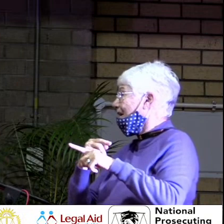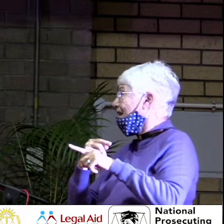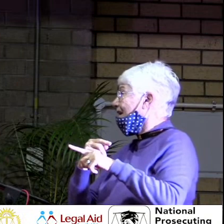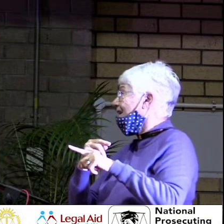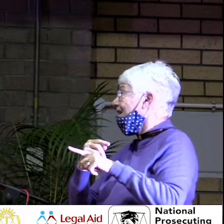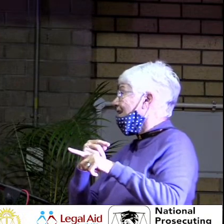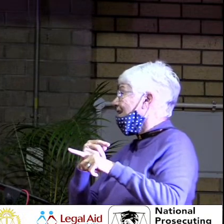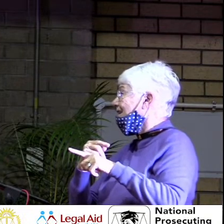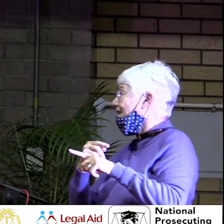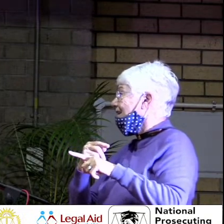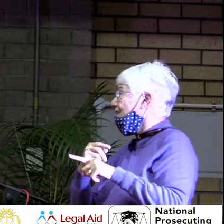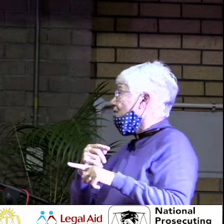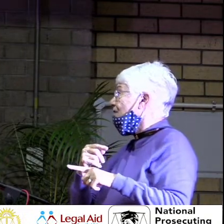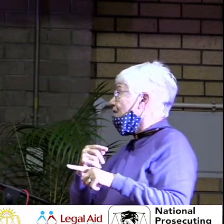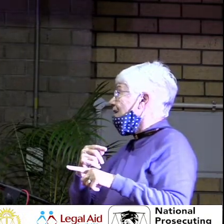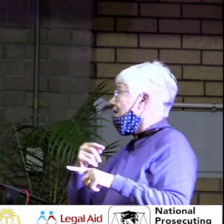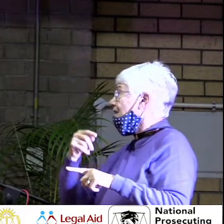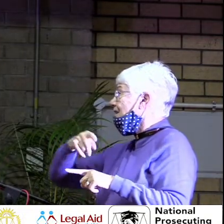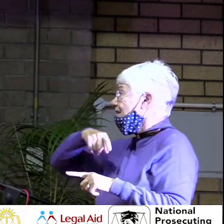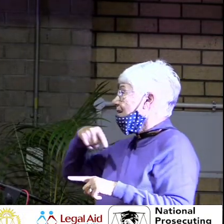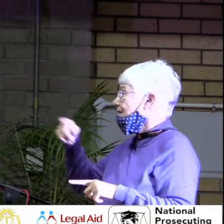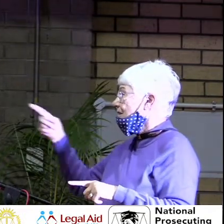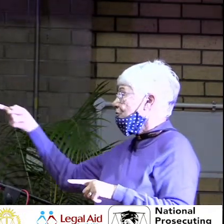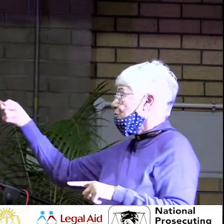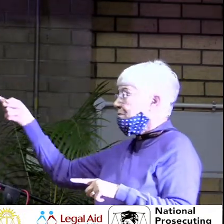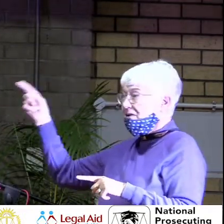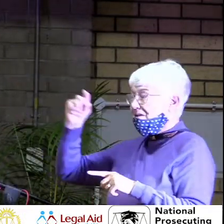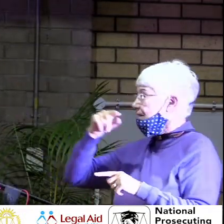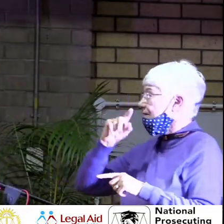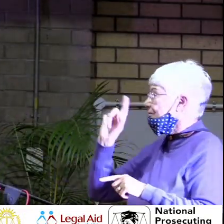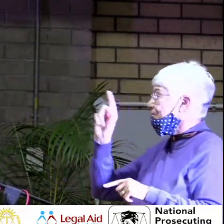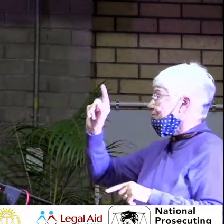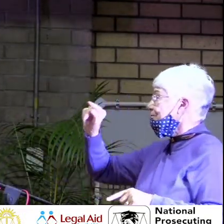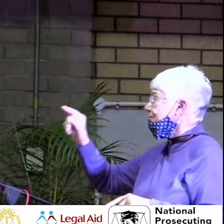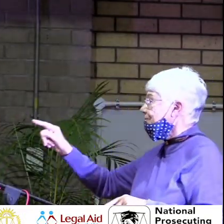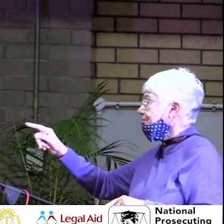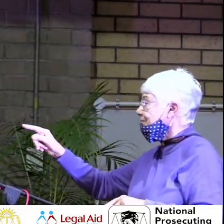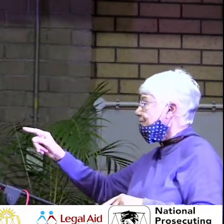Osuke eqongeni ngoku Major General VP Bota.